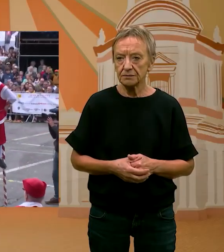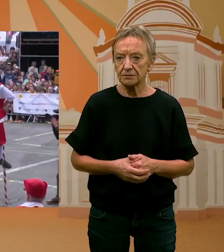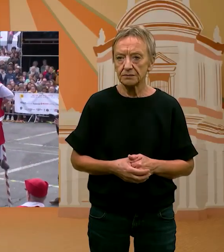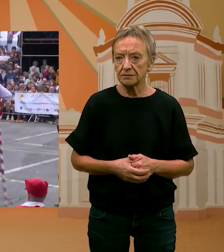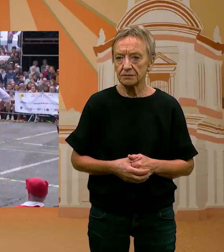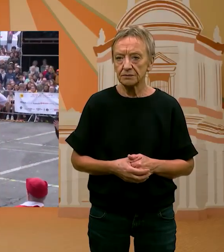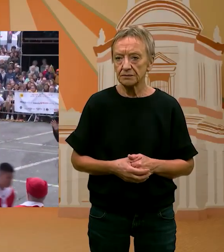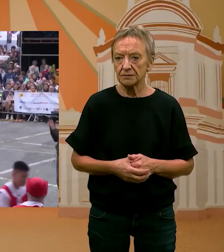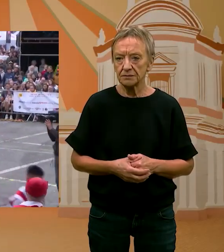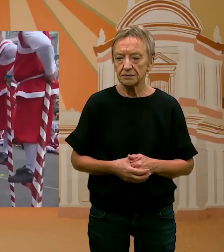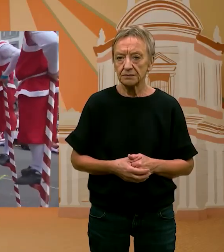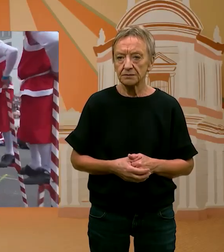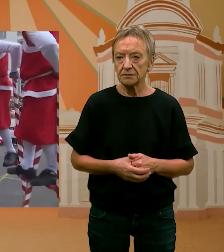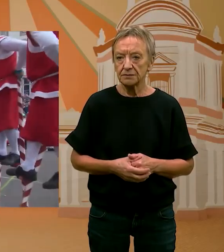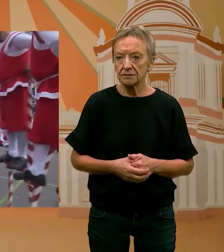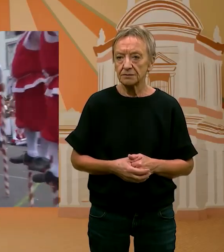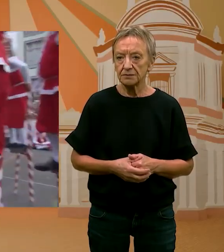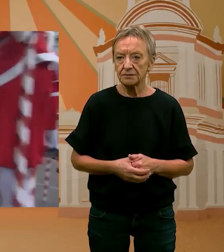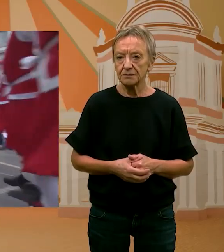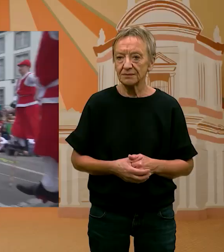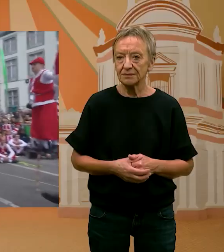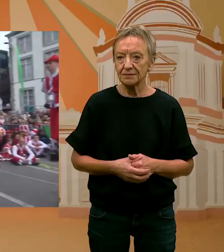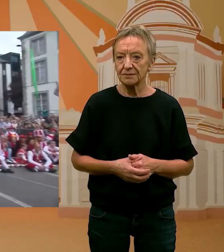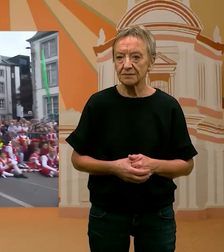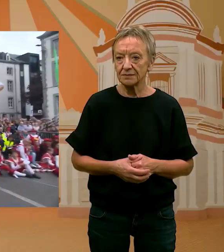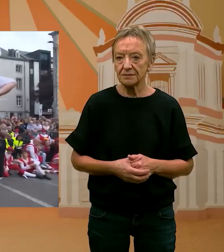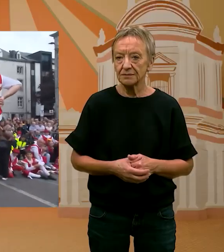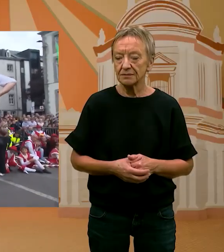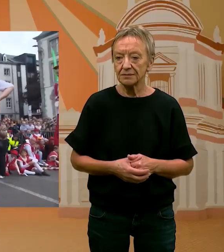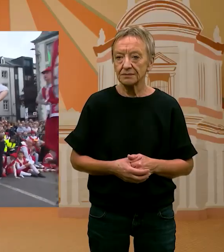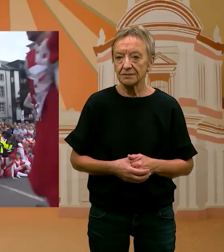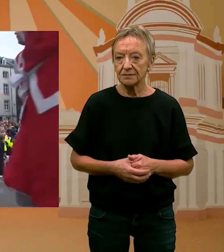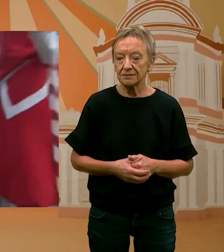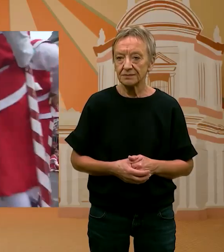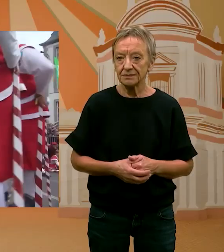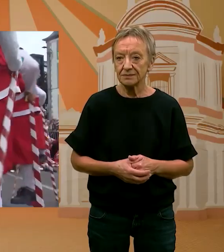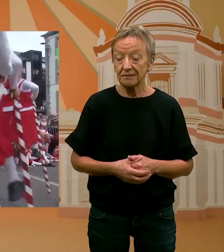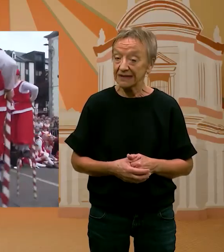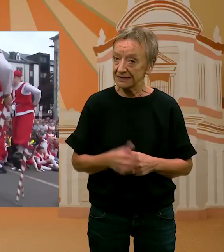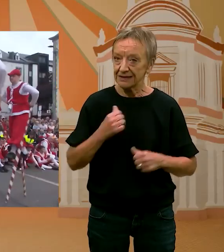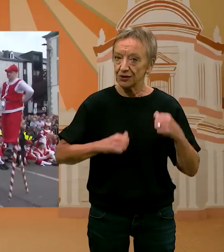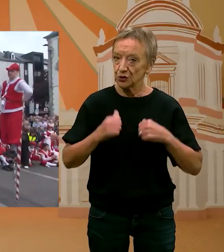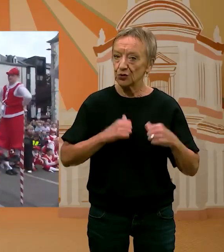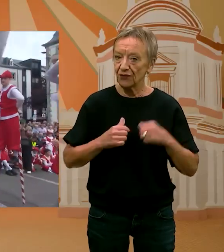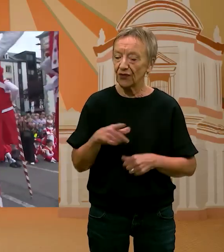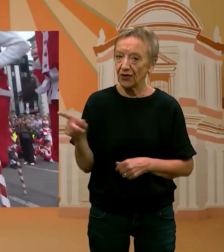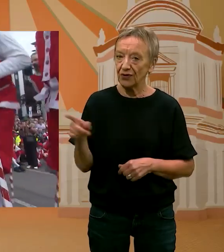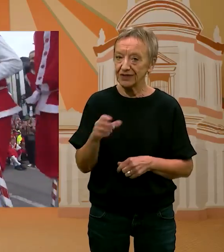tête. Il s'est pris, on avait un coup dans le pied. Oui, il souffre. On voit à sa tête qu'il souffre, mais il se bat.